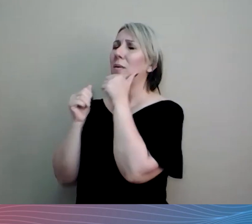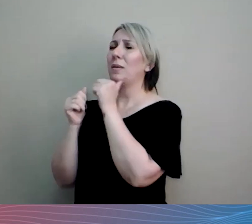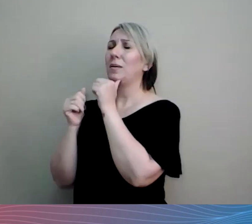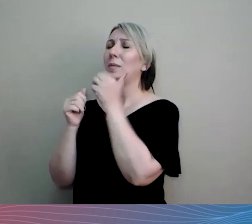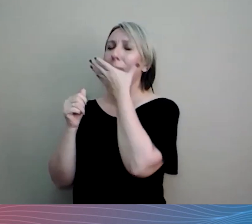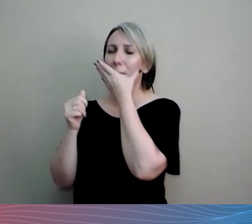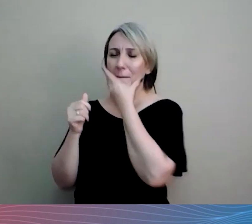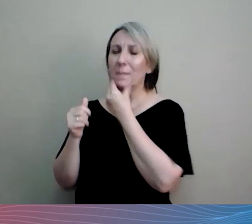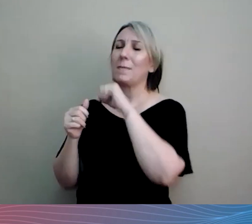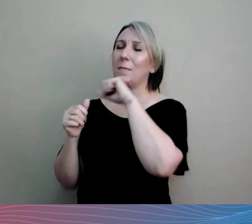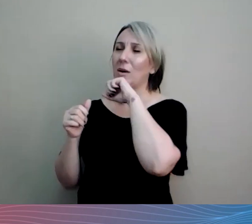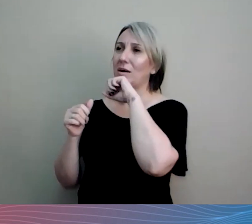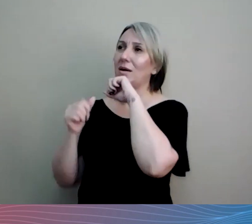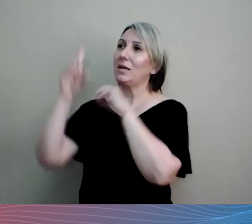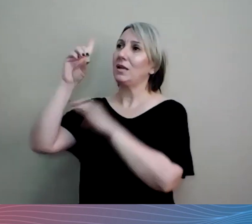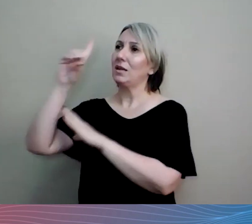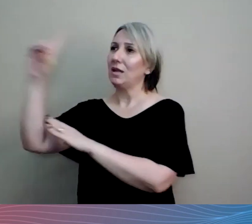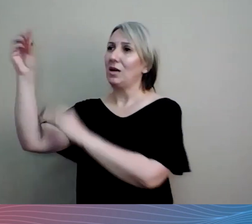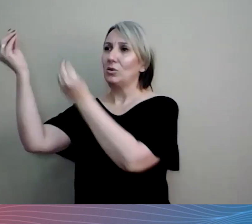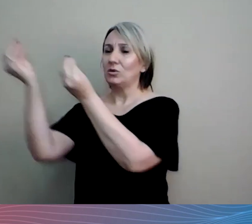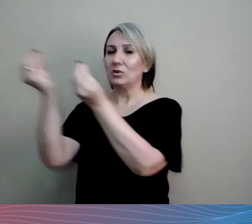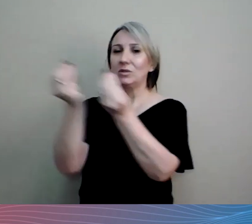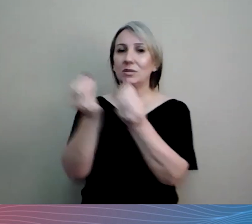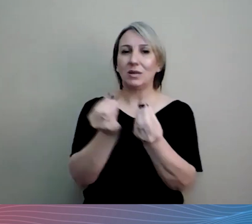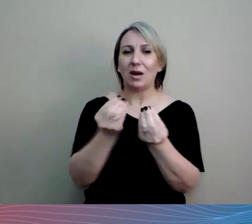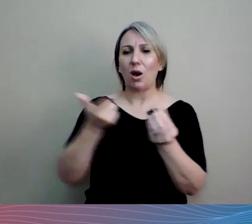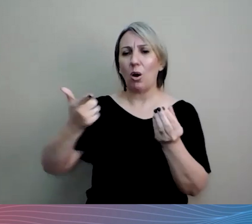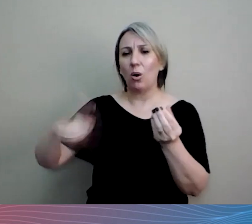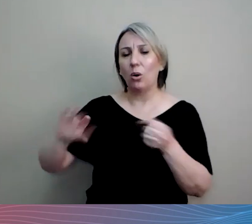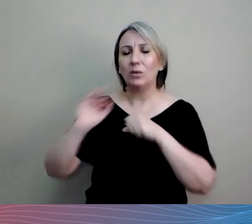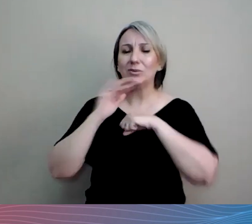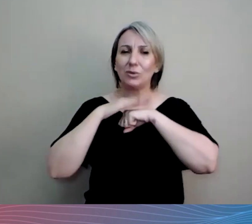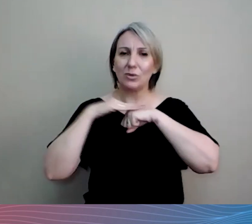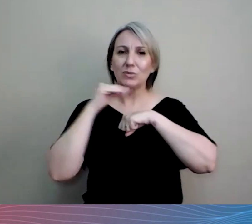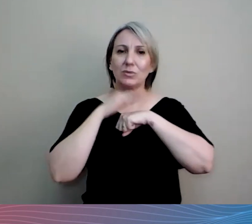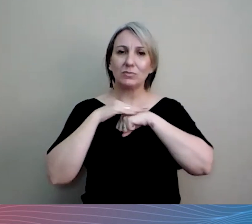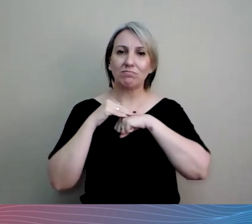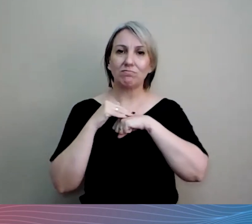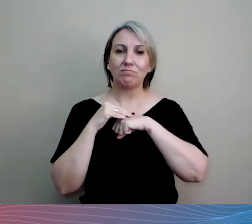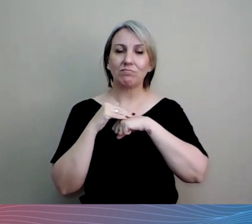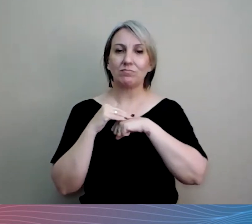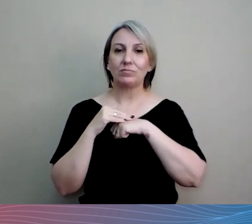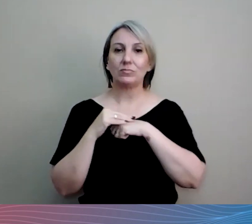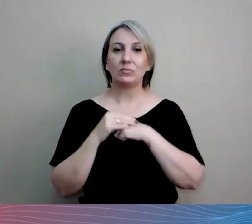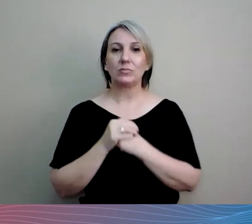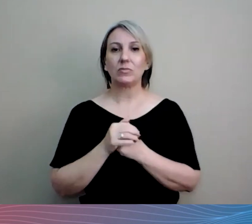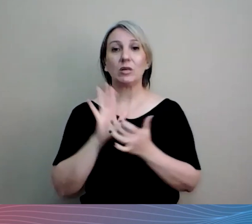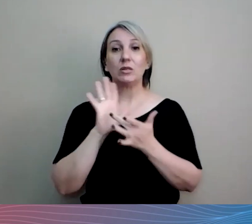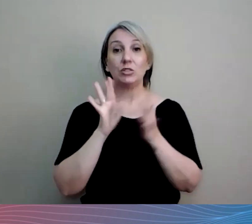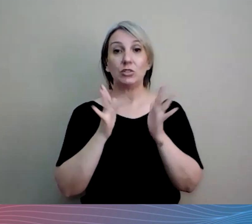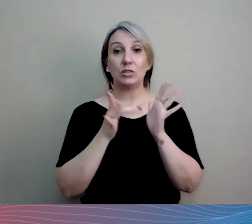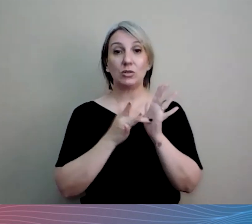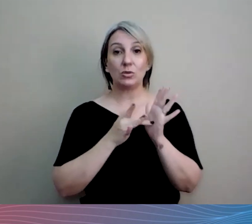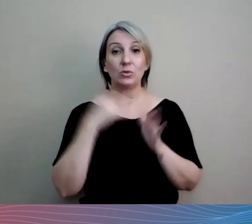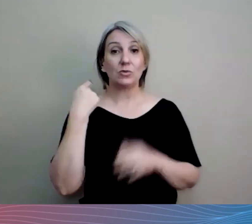esteja para sempre convosco. O motivo de Jesus ir morrer na